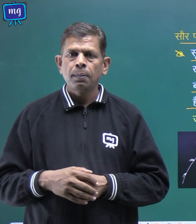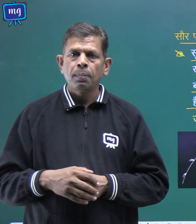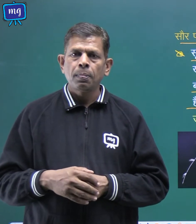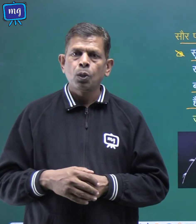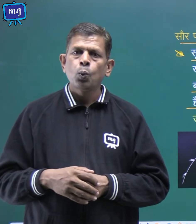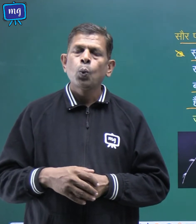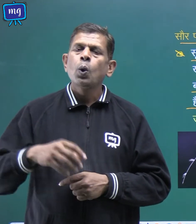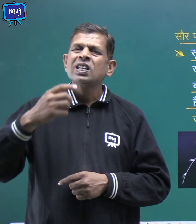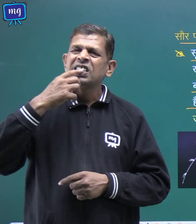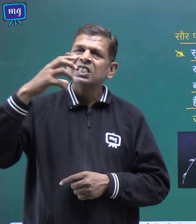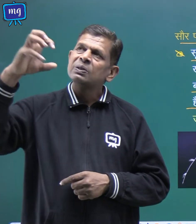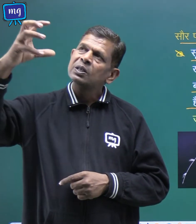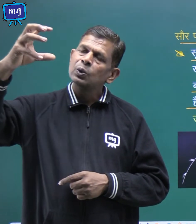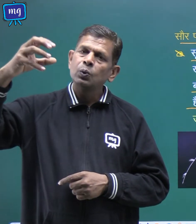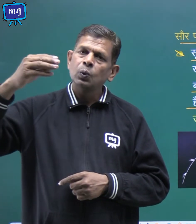धूमकेतु,